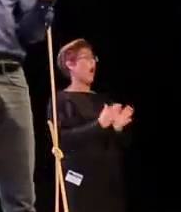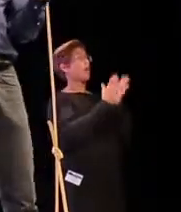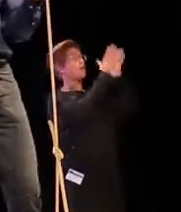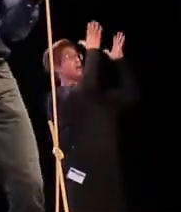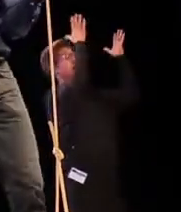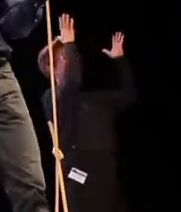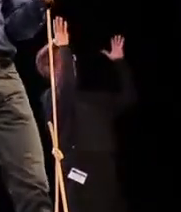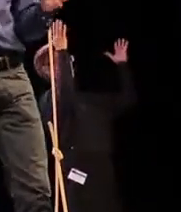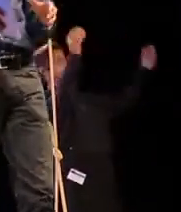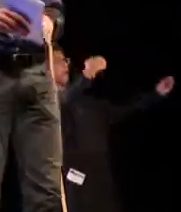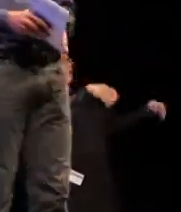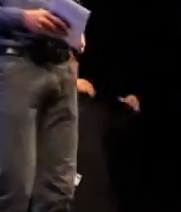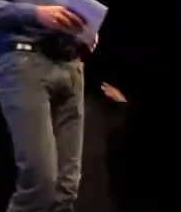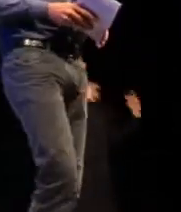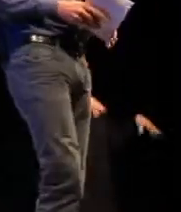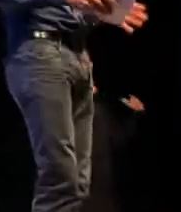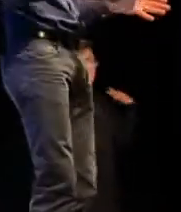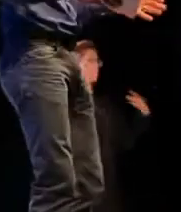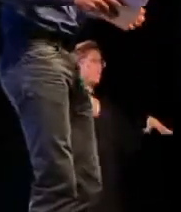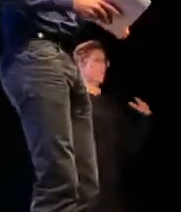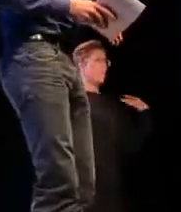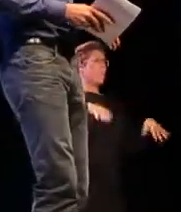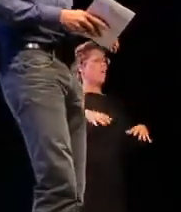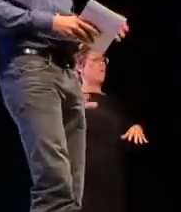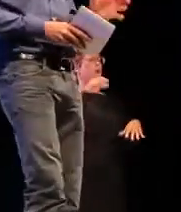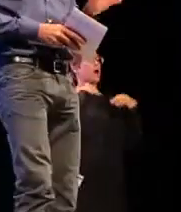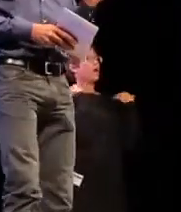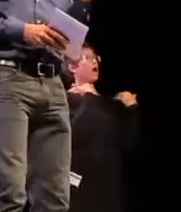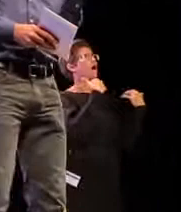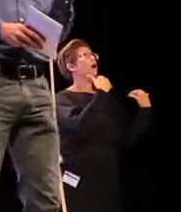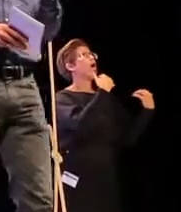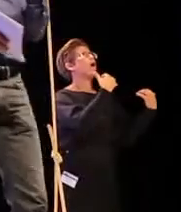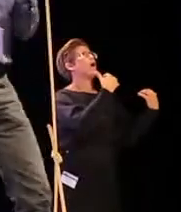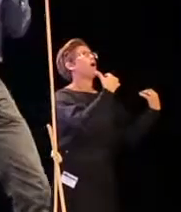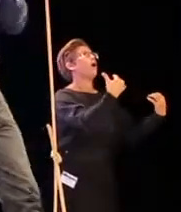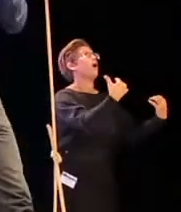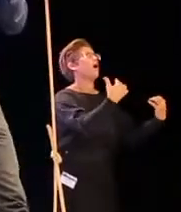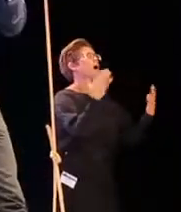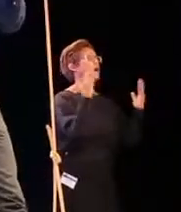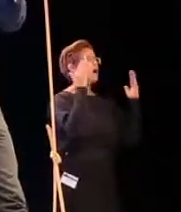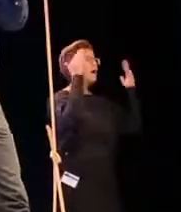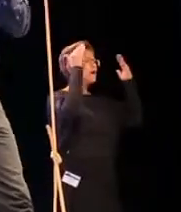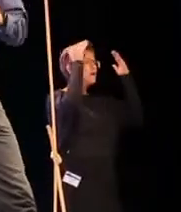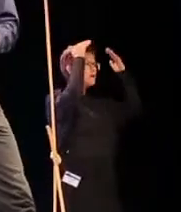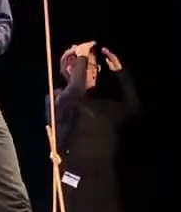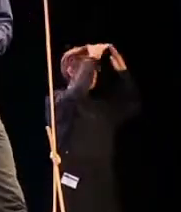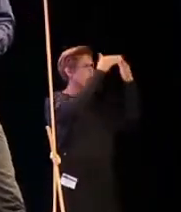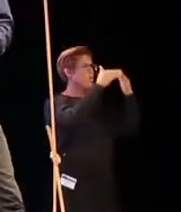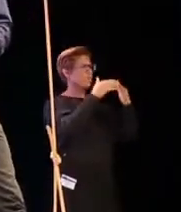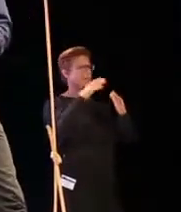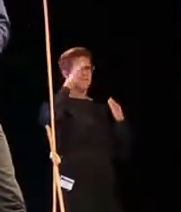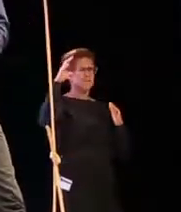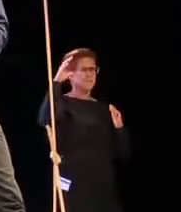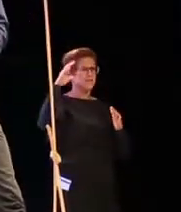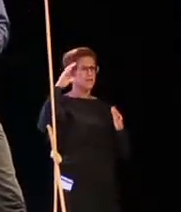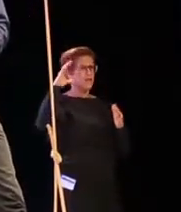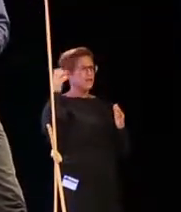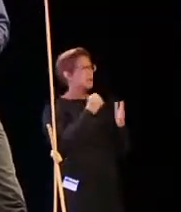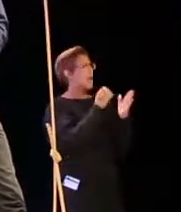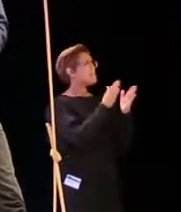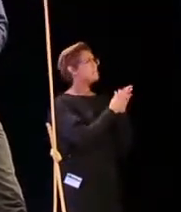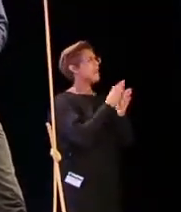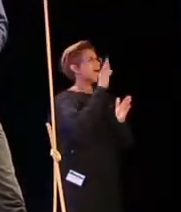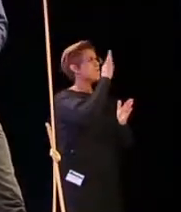i generalförsamlingen, för att tala liksom bokstavligt. Han griper tag i den här frågan på ett sätt som